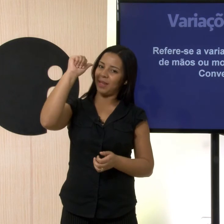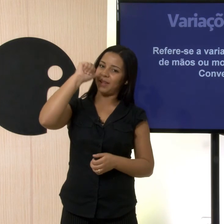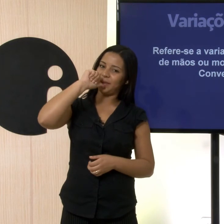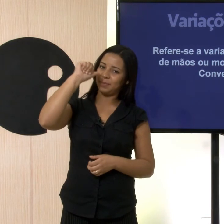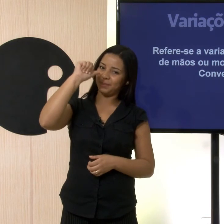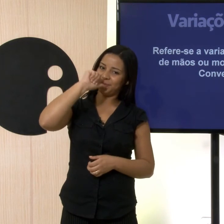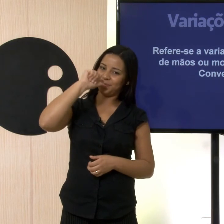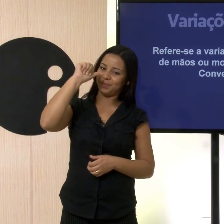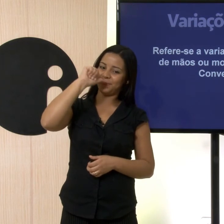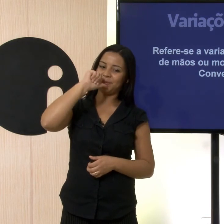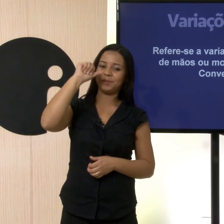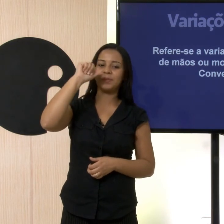beber,